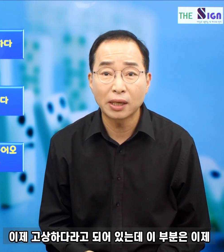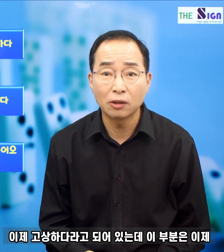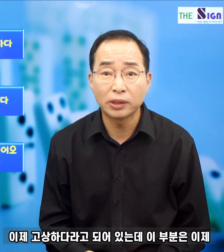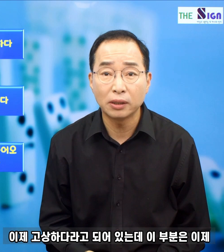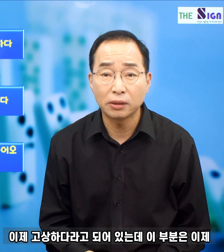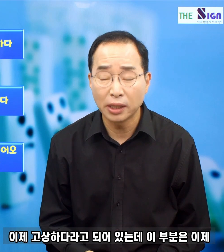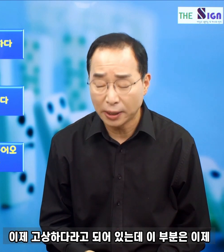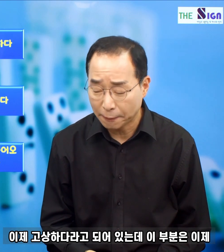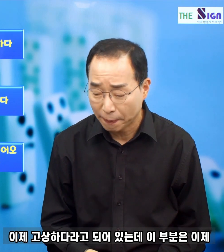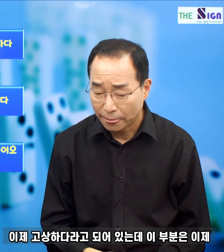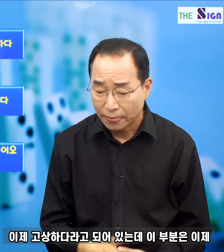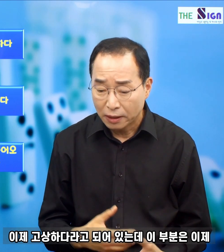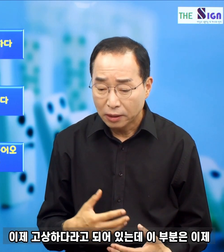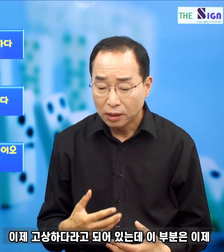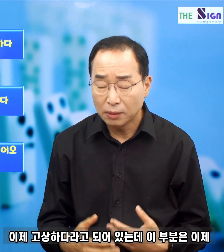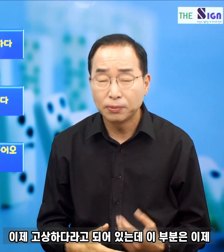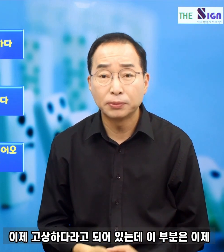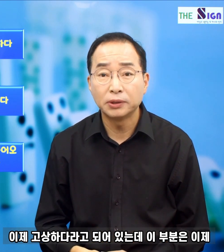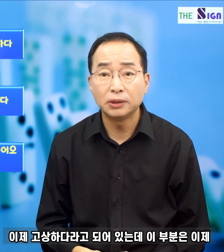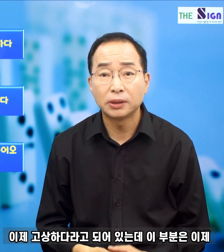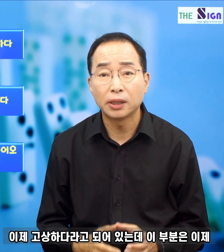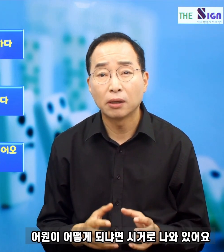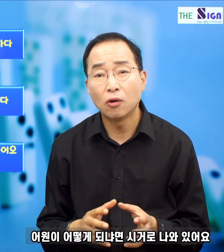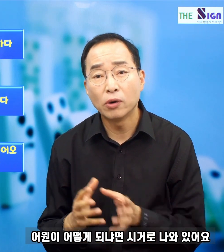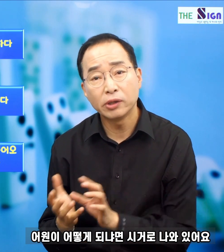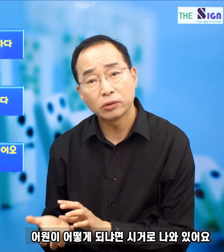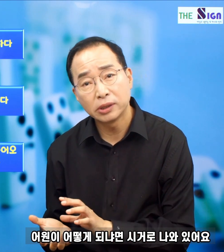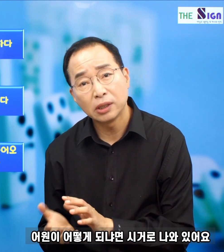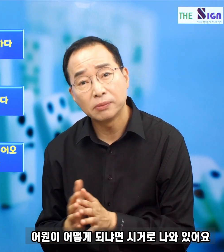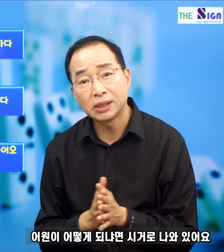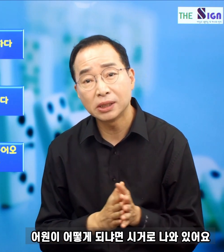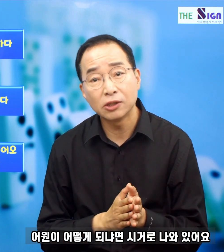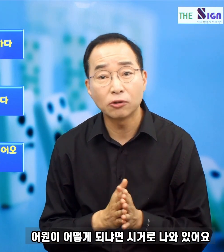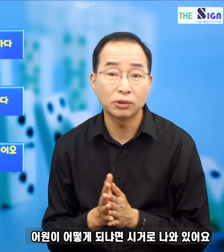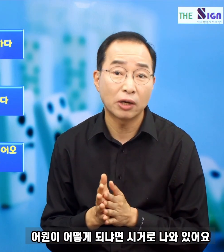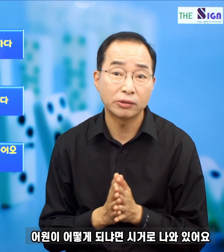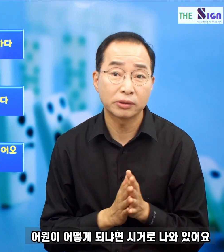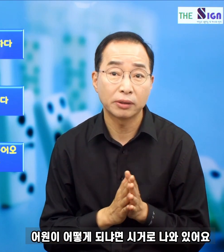되어 있는데 이 부분은 이제 어원이 어떻게 되냐면 시거로 나와 있어요.